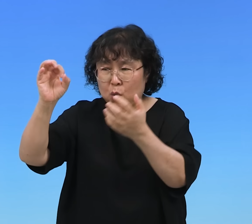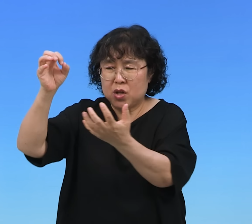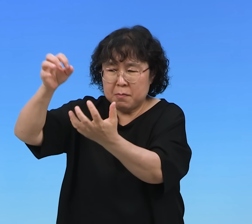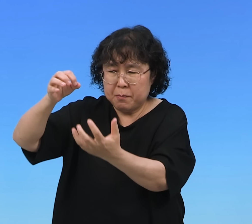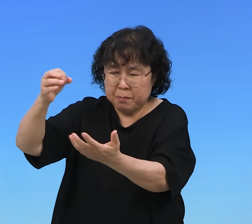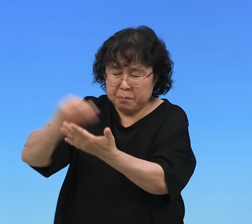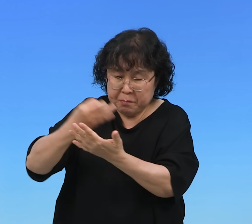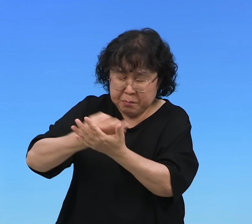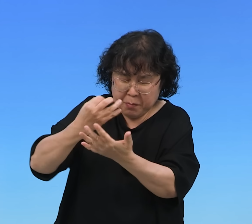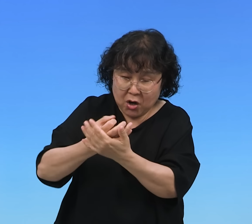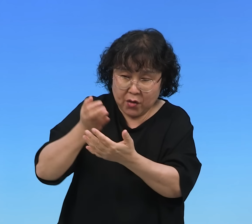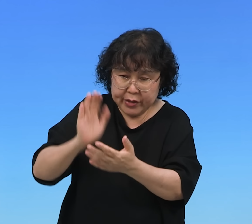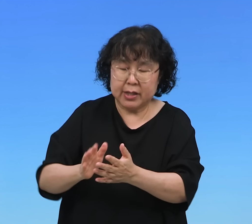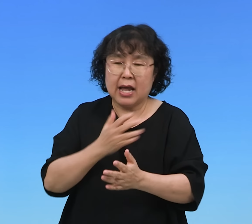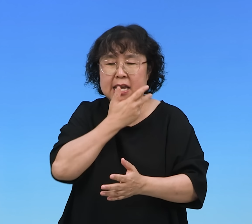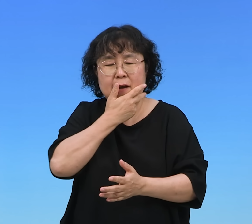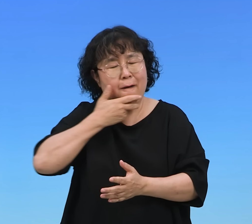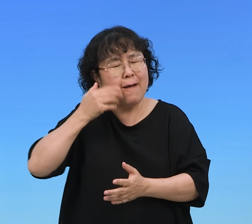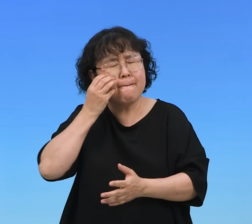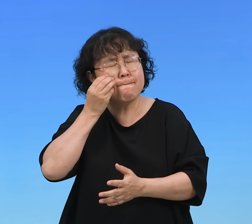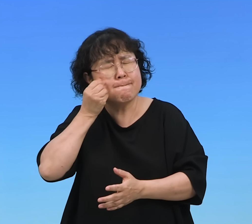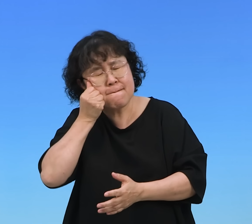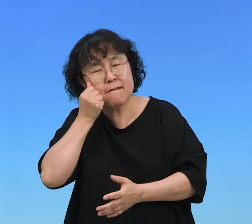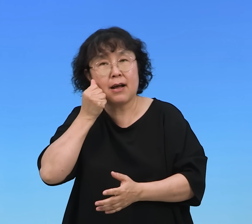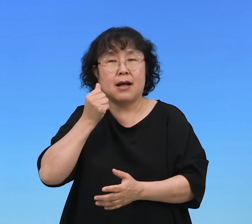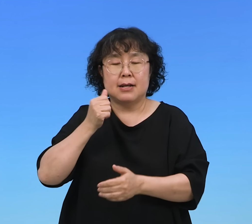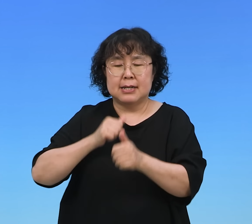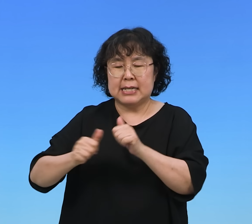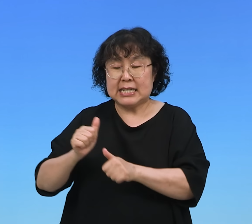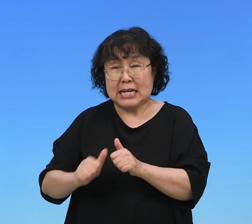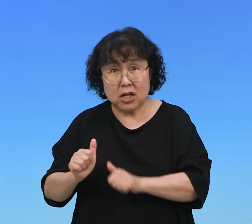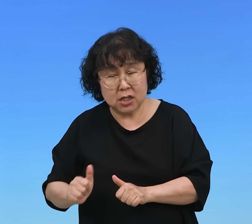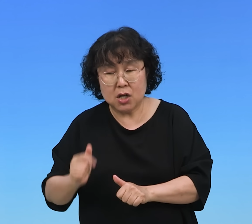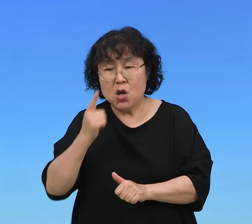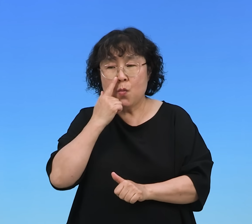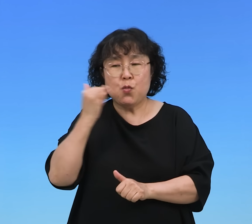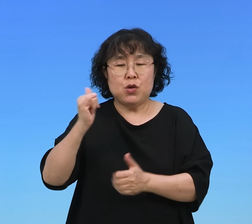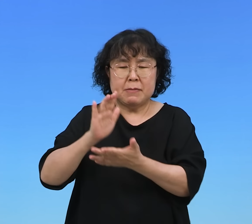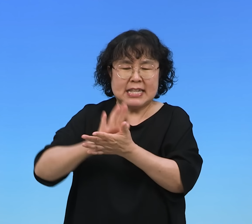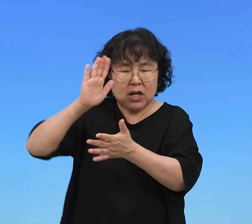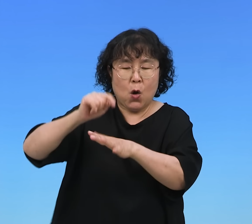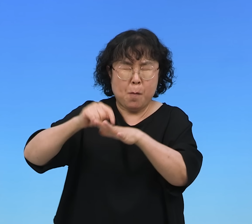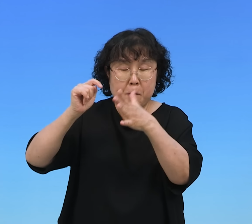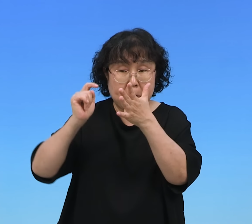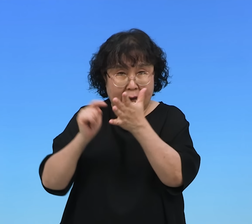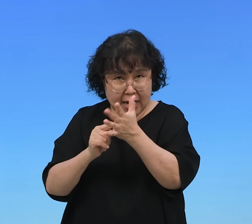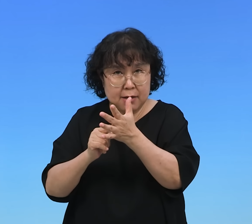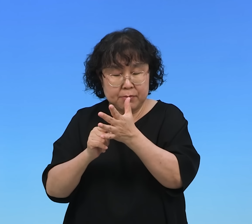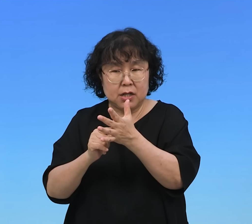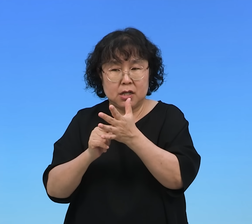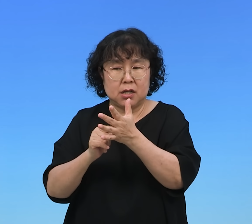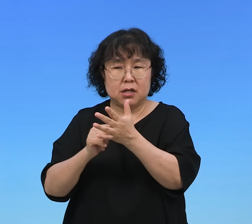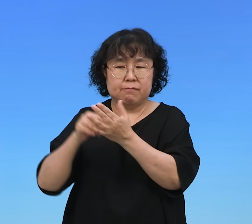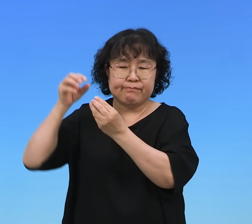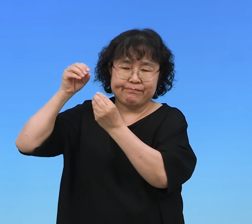영어 능통한 다음 세대가 그 부모의 열정을 이어받아서 불같이 일으켜주기를